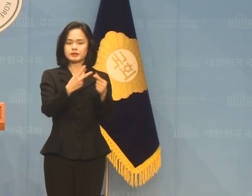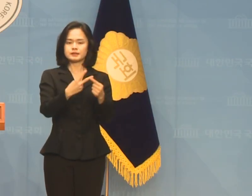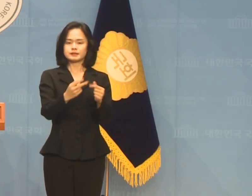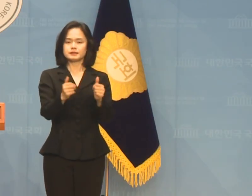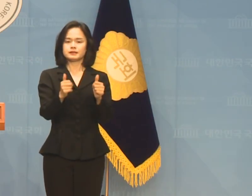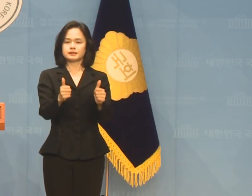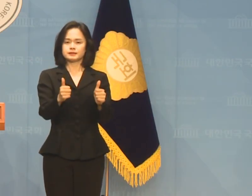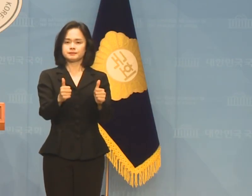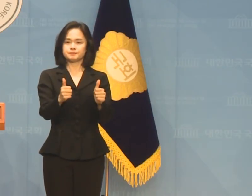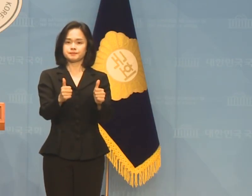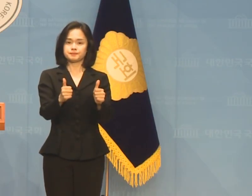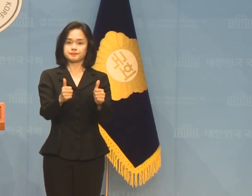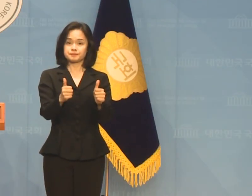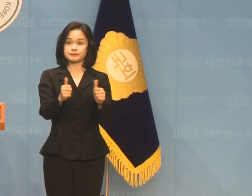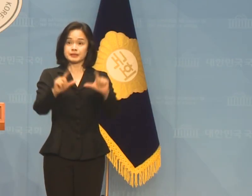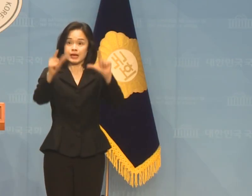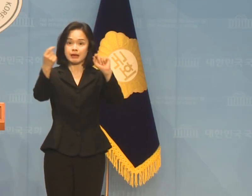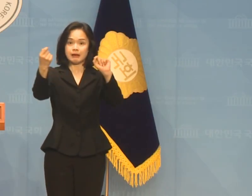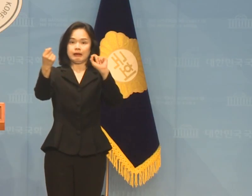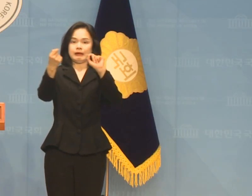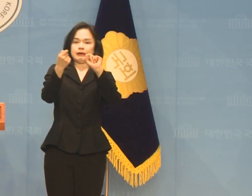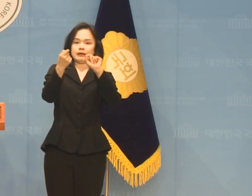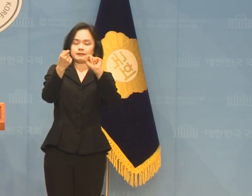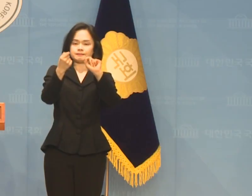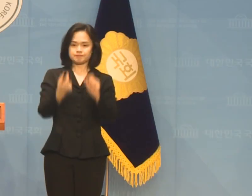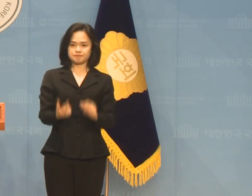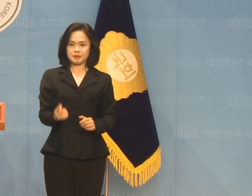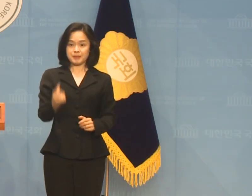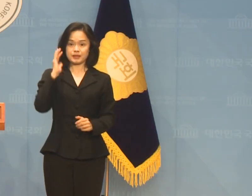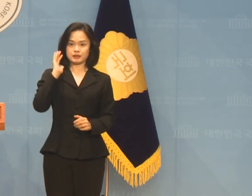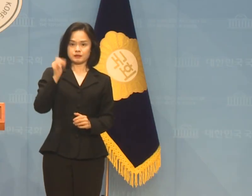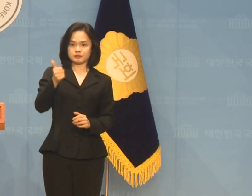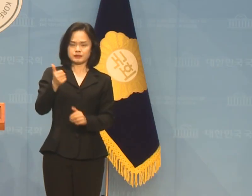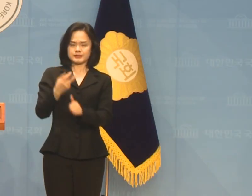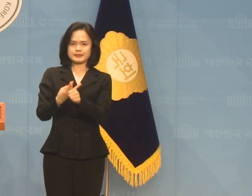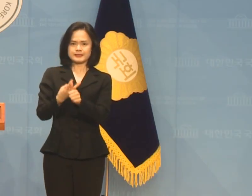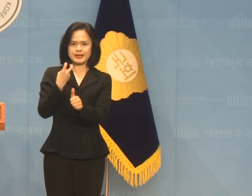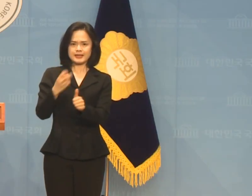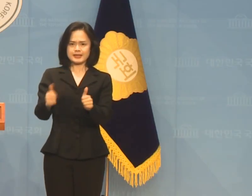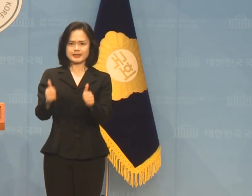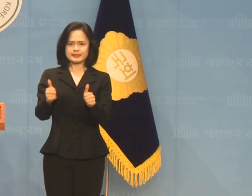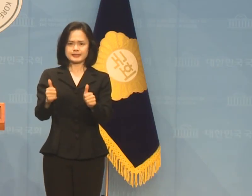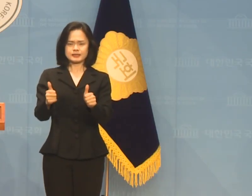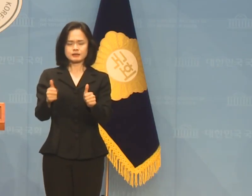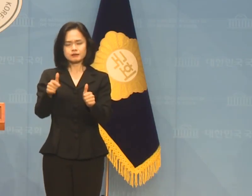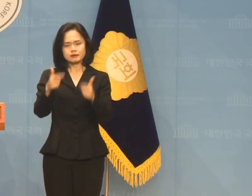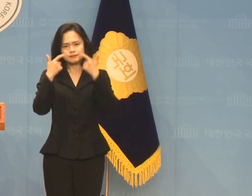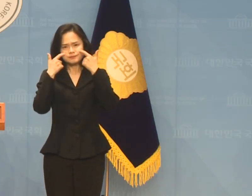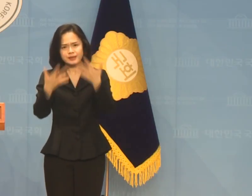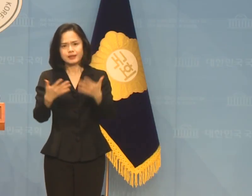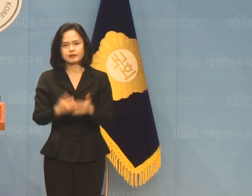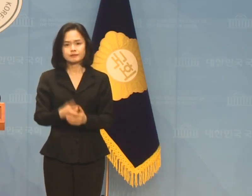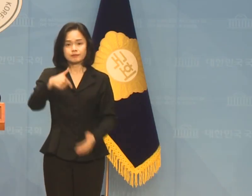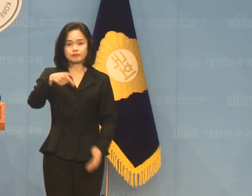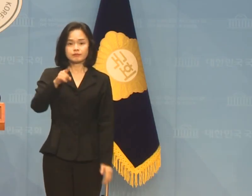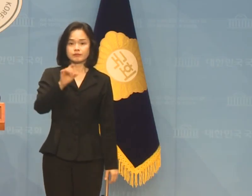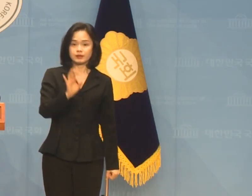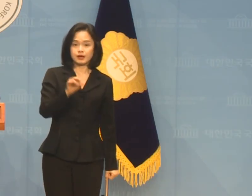위한 얄팍한 수에 불과합니다. 또한 강정원 헌법재판소